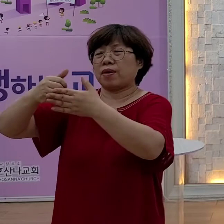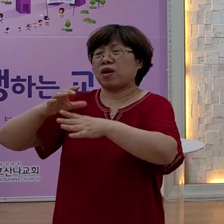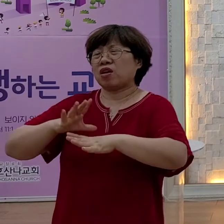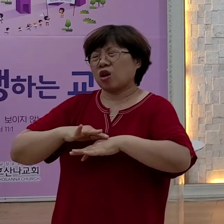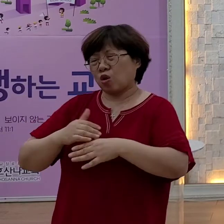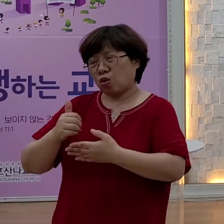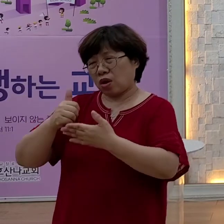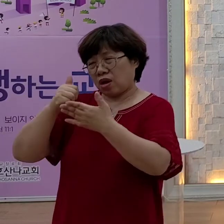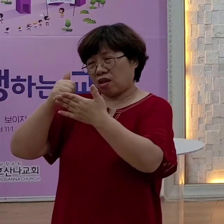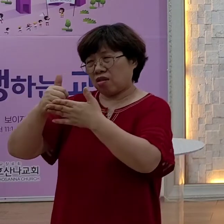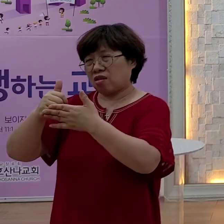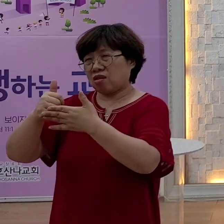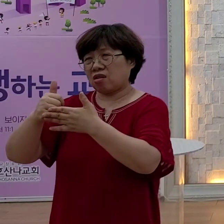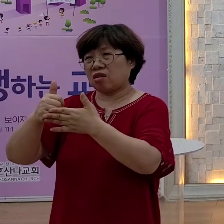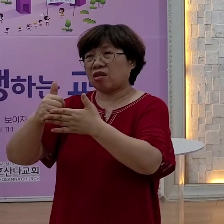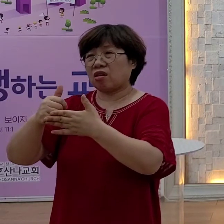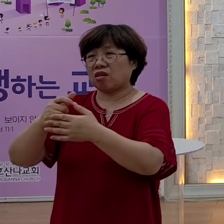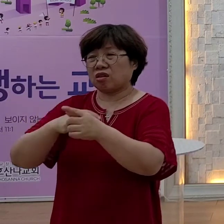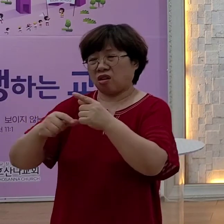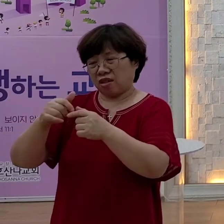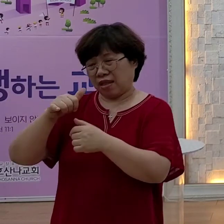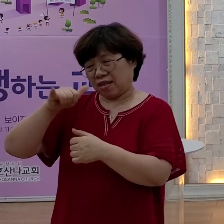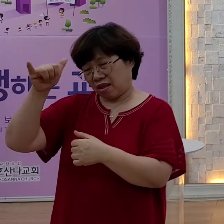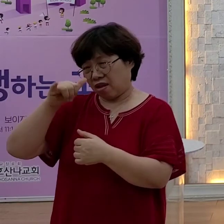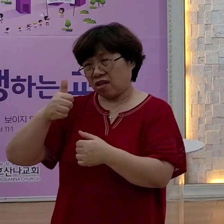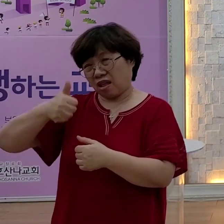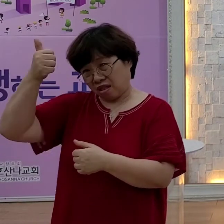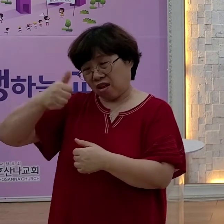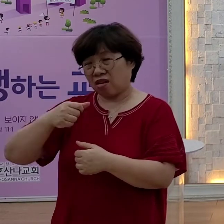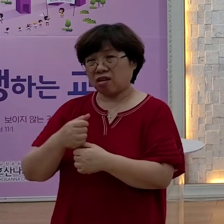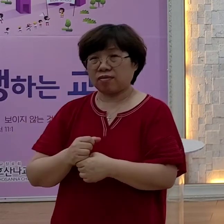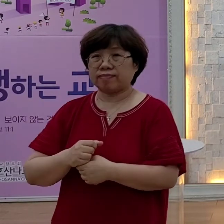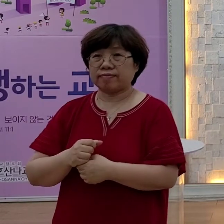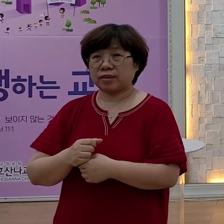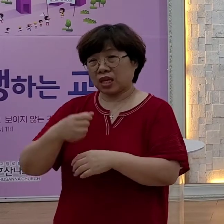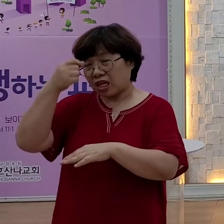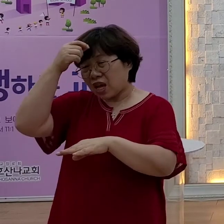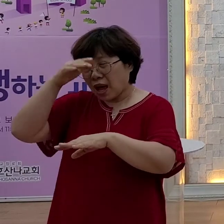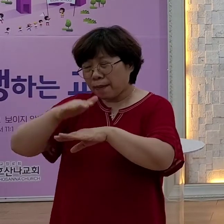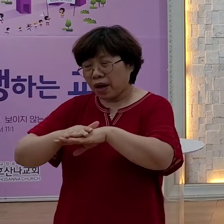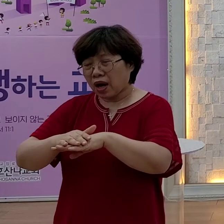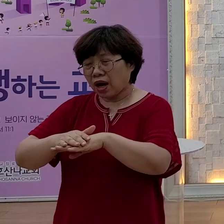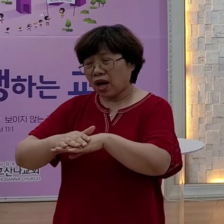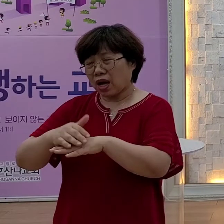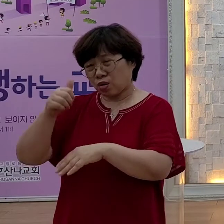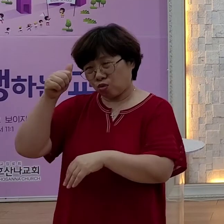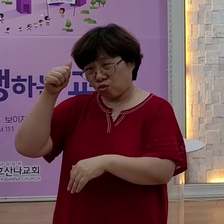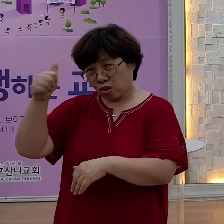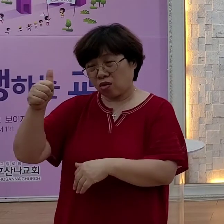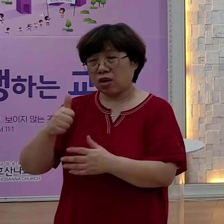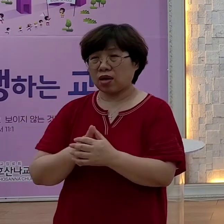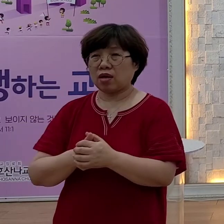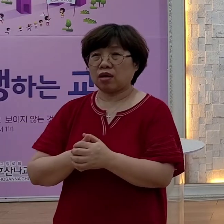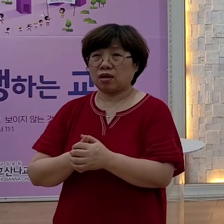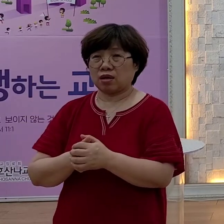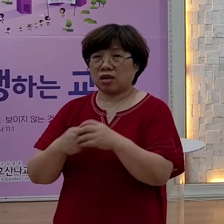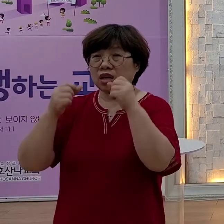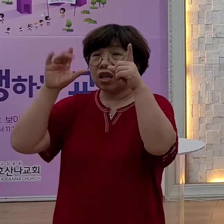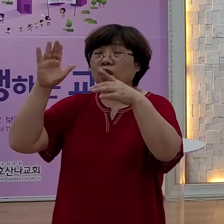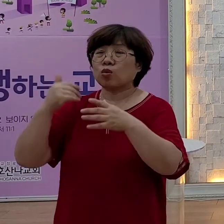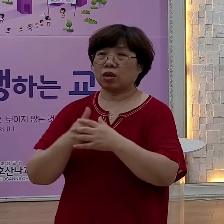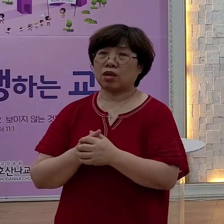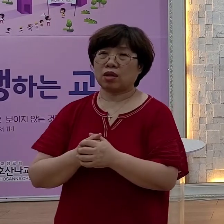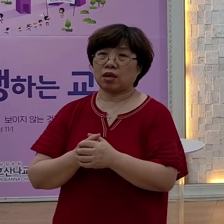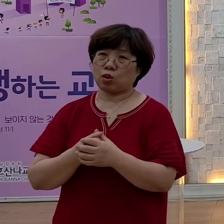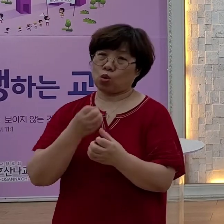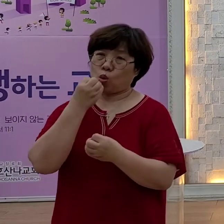경외하는 것. 7절에 하나님을 경외하는 것. 즉 예배가 최고다. 예배가 가장 귀하다. 이